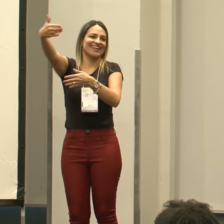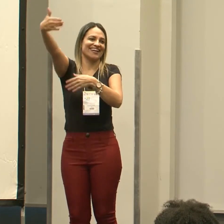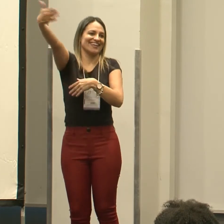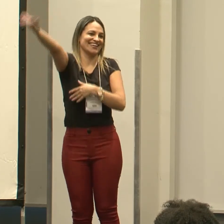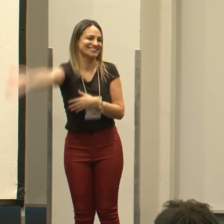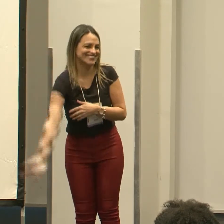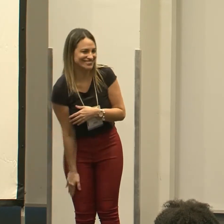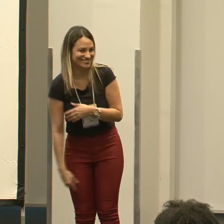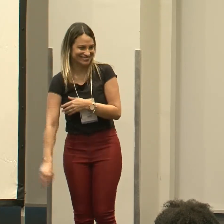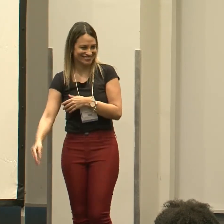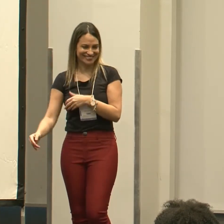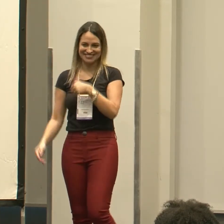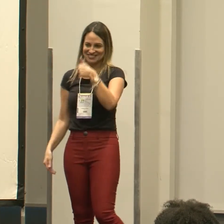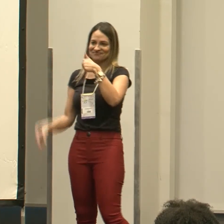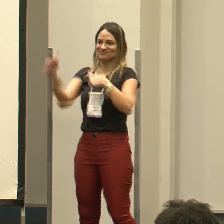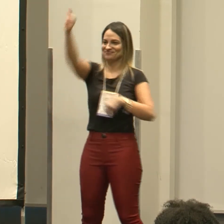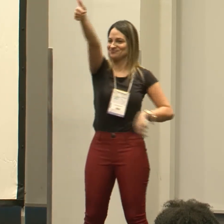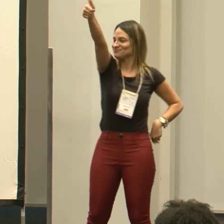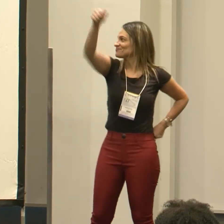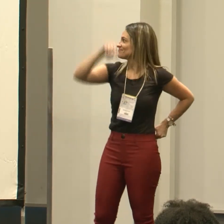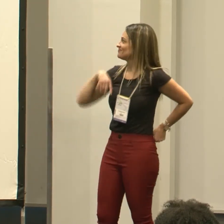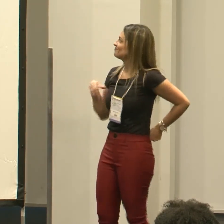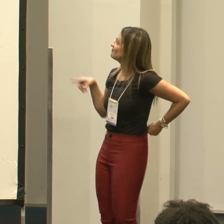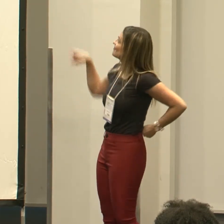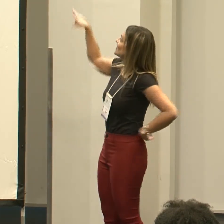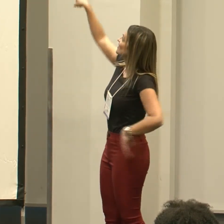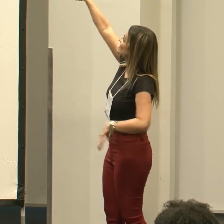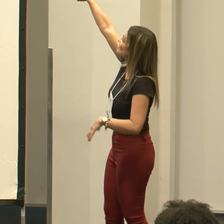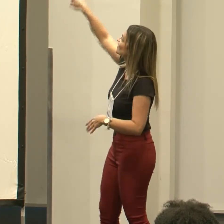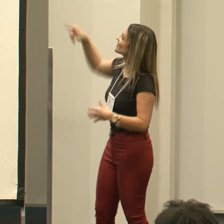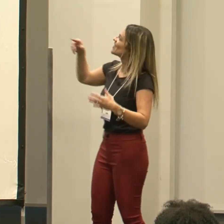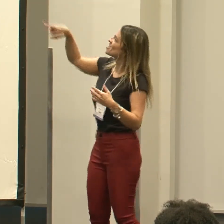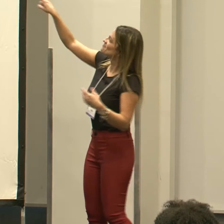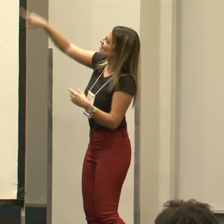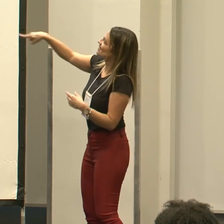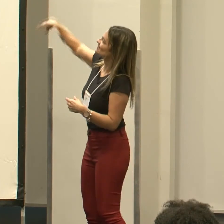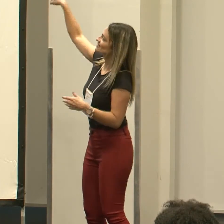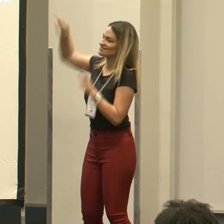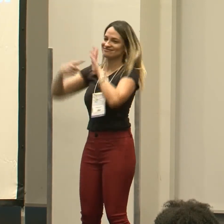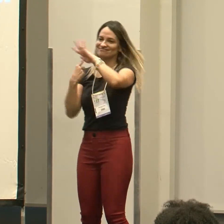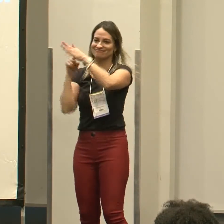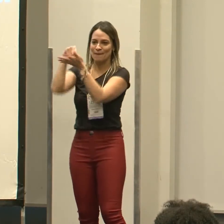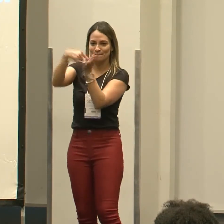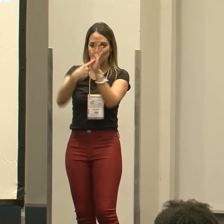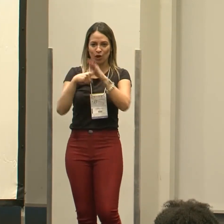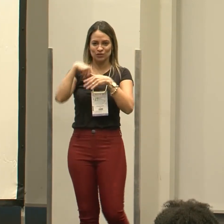Eu acredito que elas possam ser, inclusive, infinitas, né? As opções de configurações.